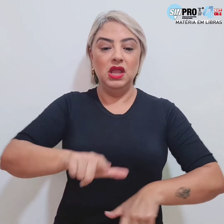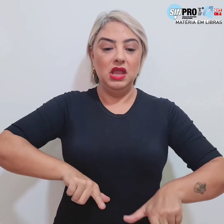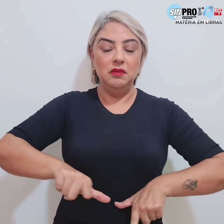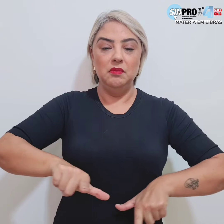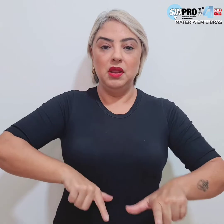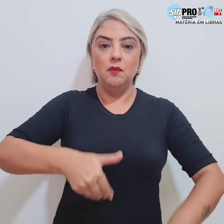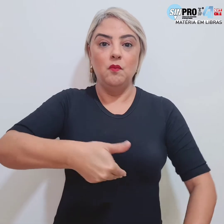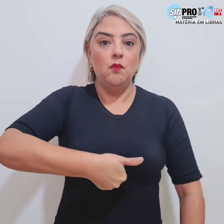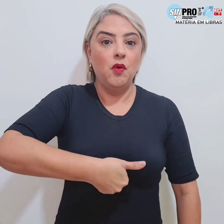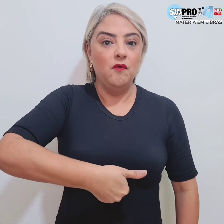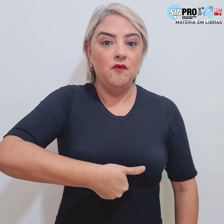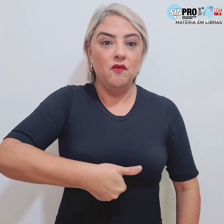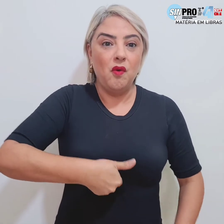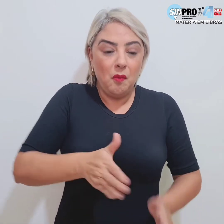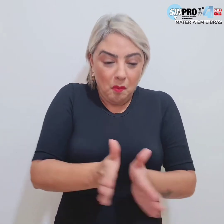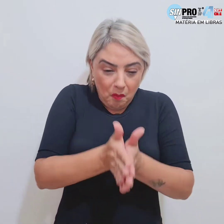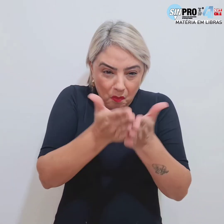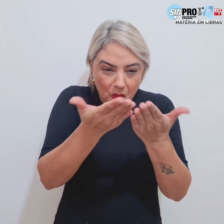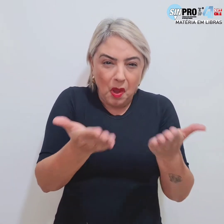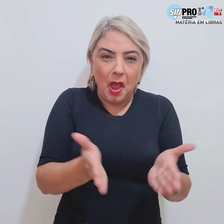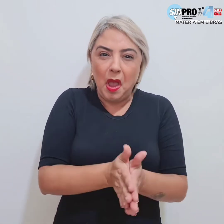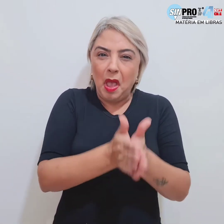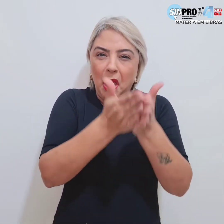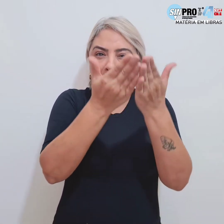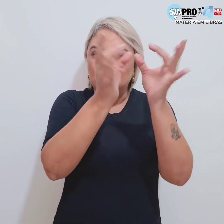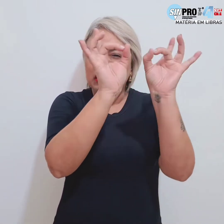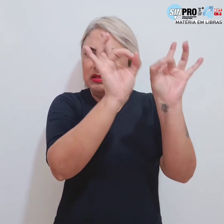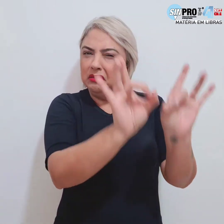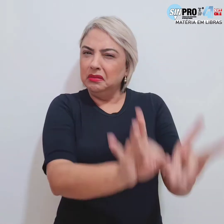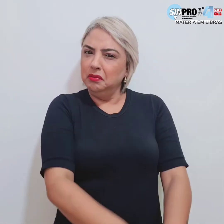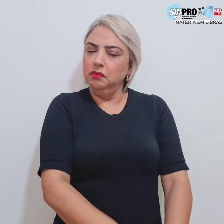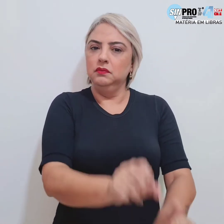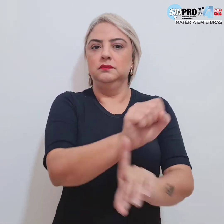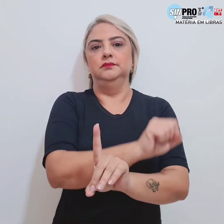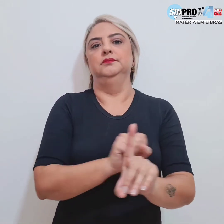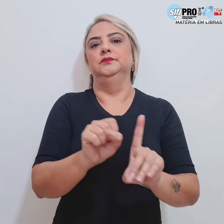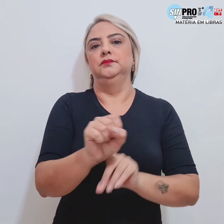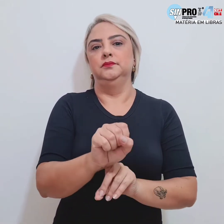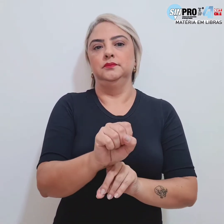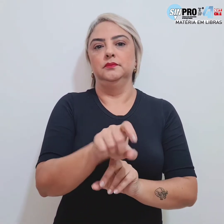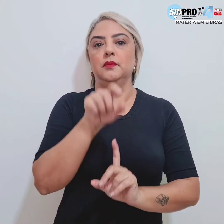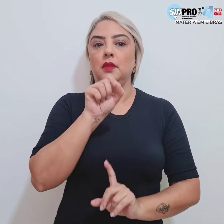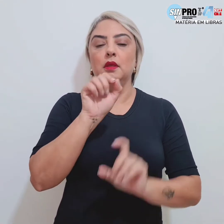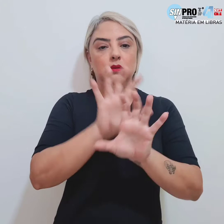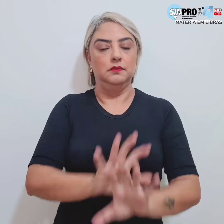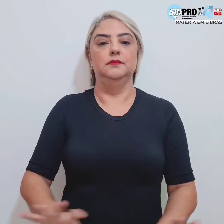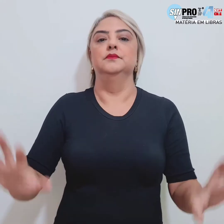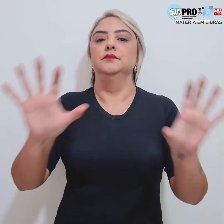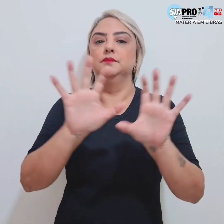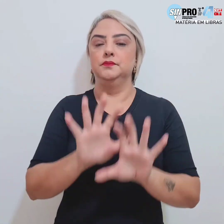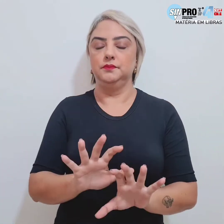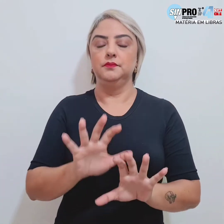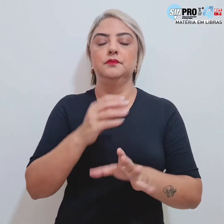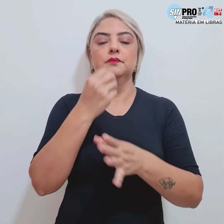fome, à miséria, ao abandono social. Neste cenário, garantir